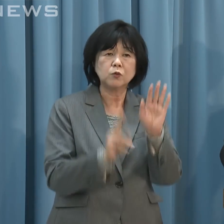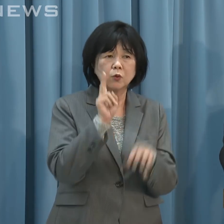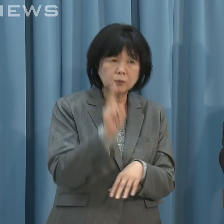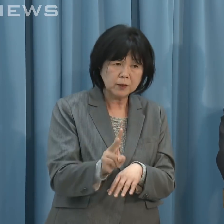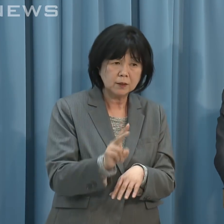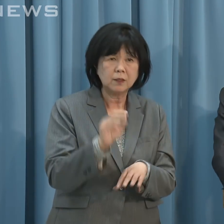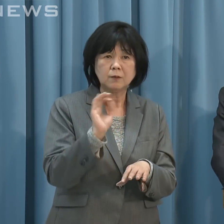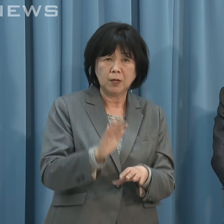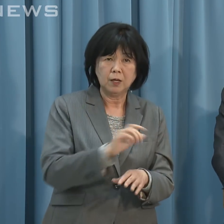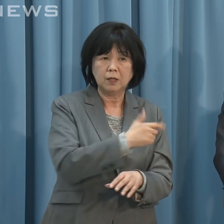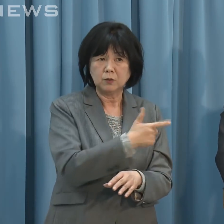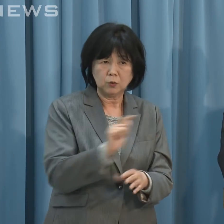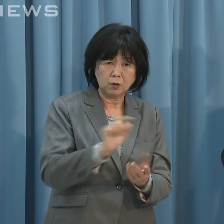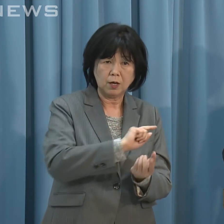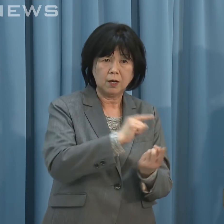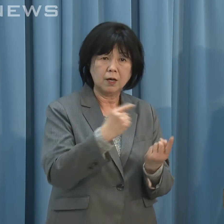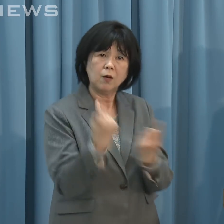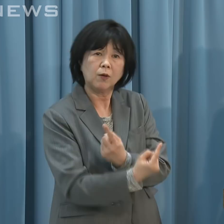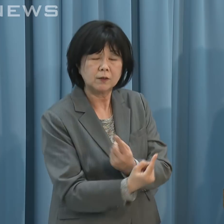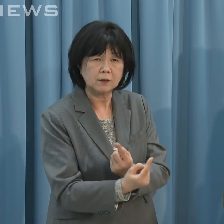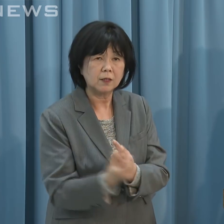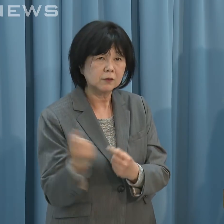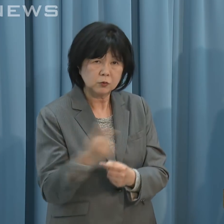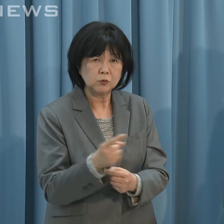またいろいろありますから。